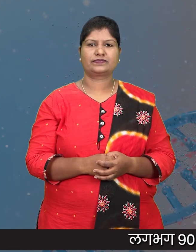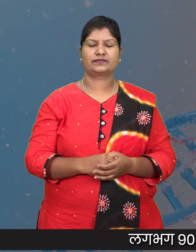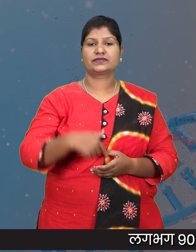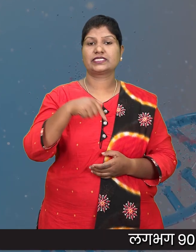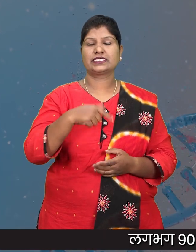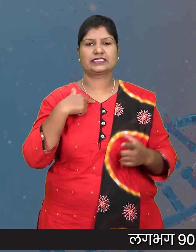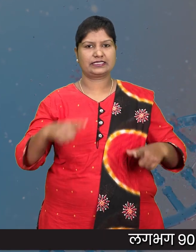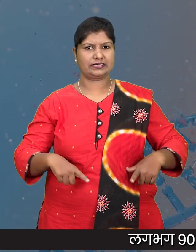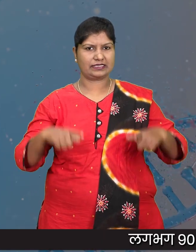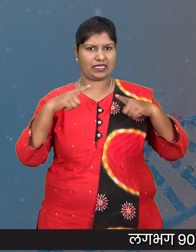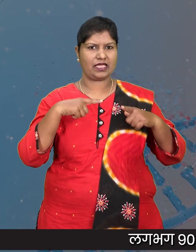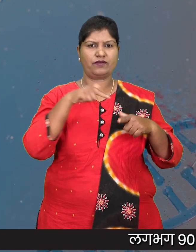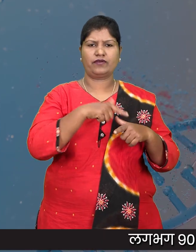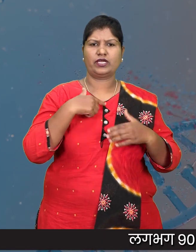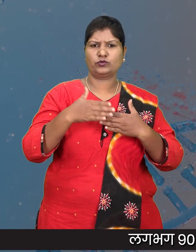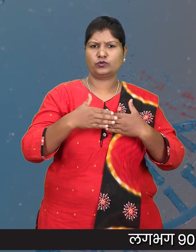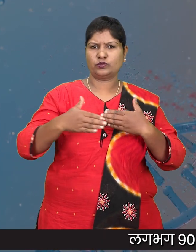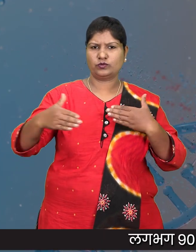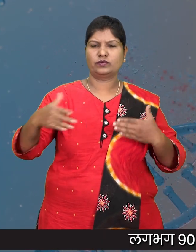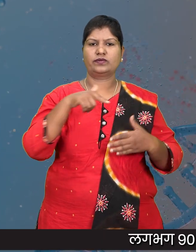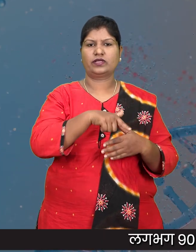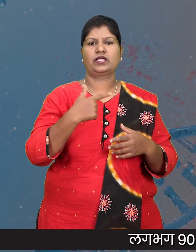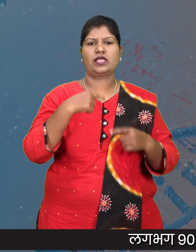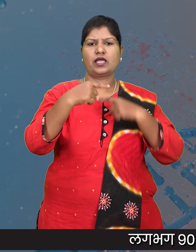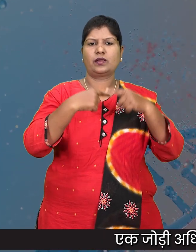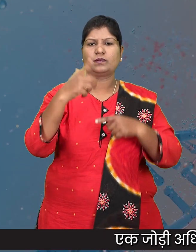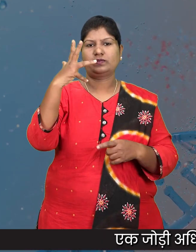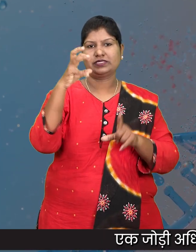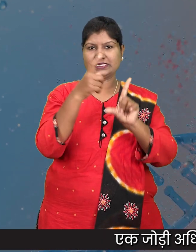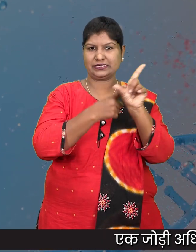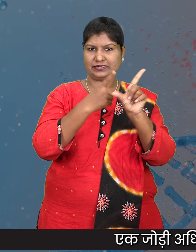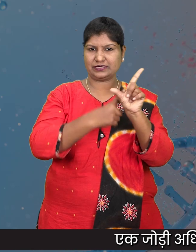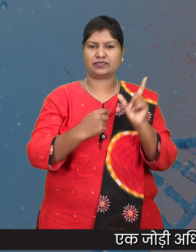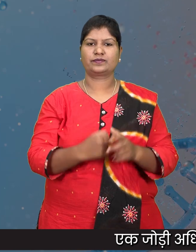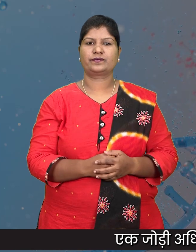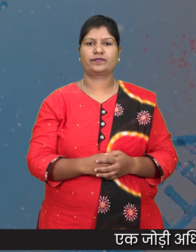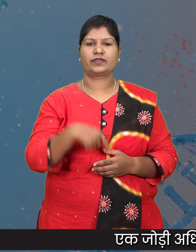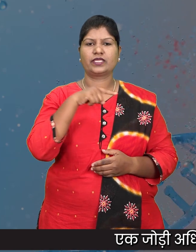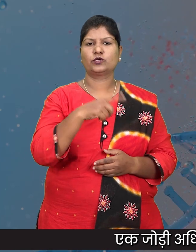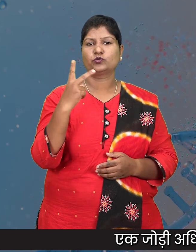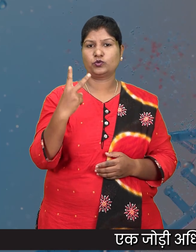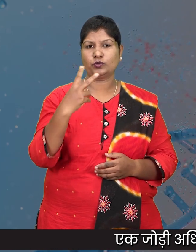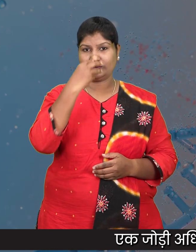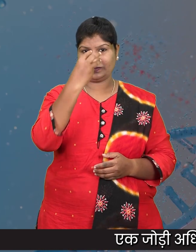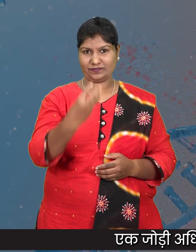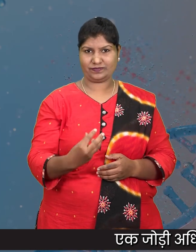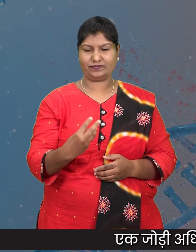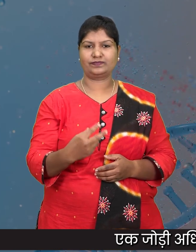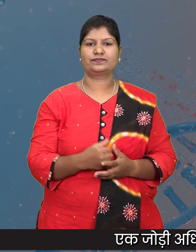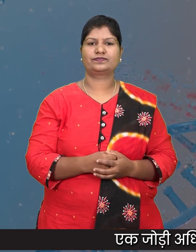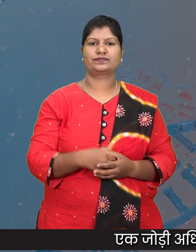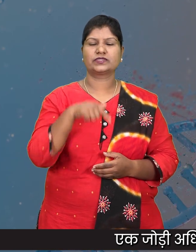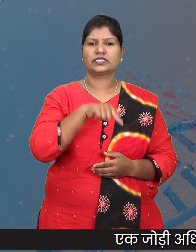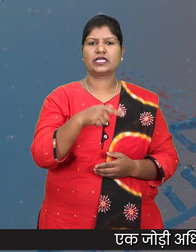लगभग 90 वर्ष के जीवन काल में हाथियों की एक जोड़ी अधिकतम 6 संतान पैदा